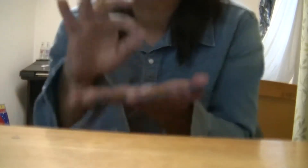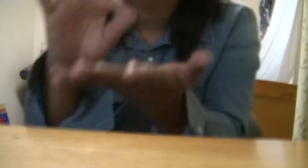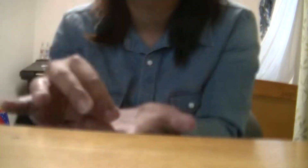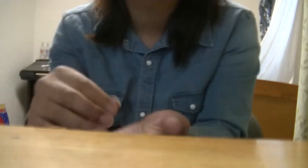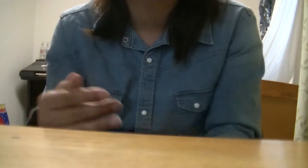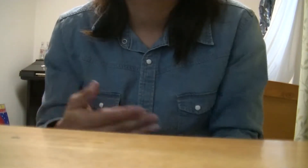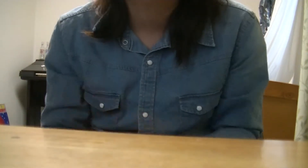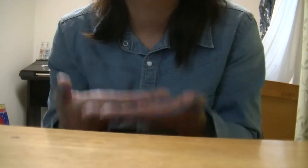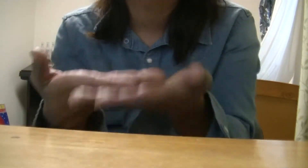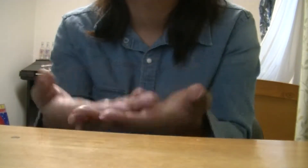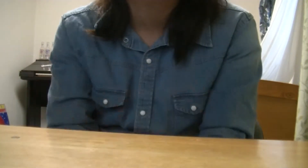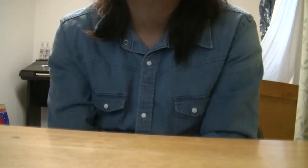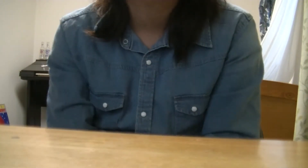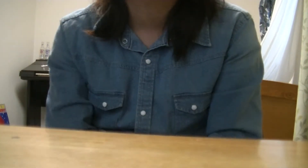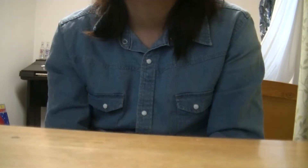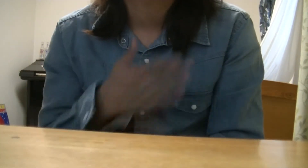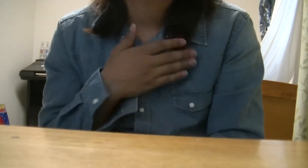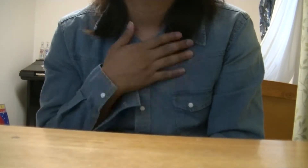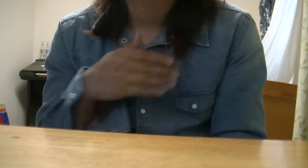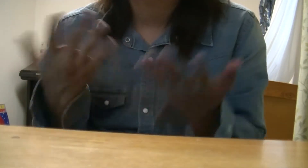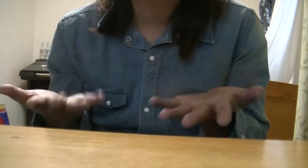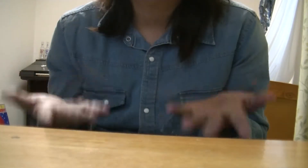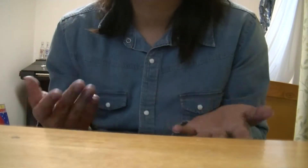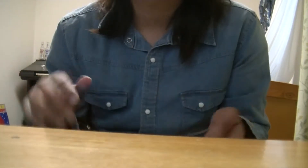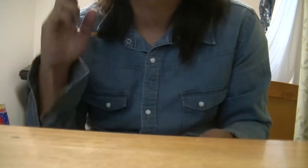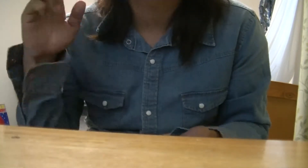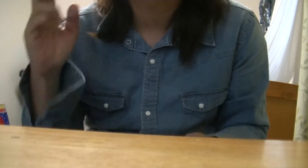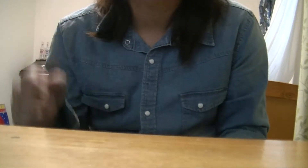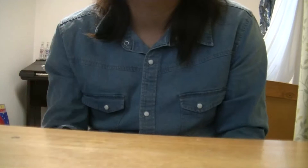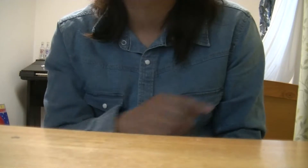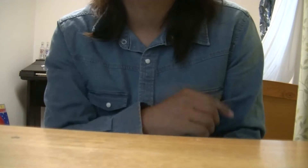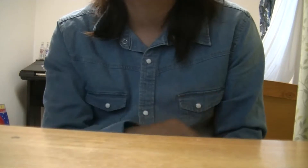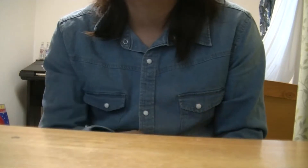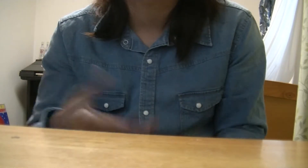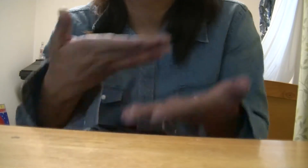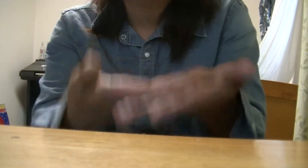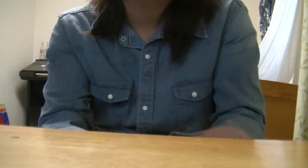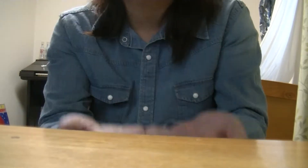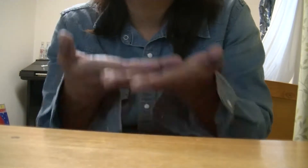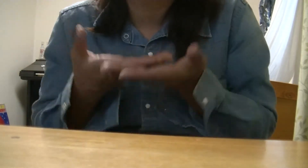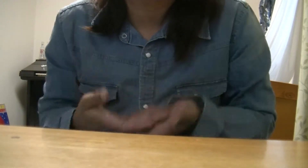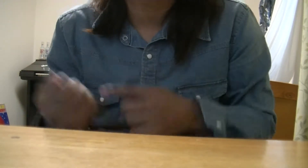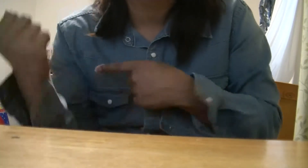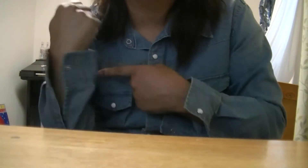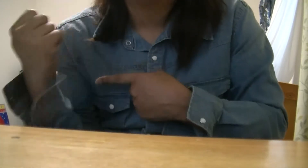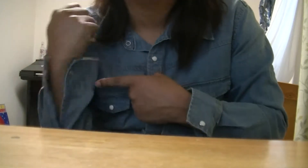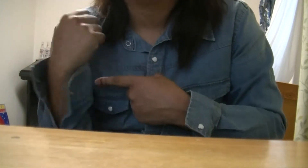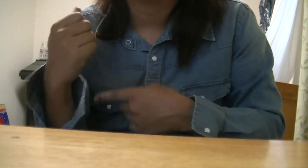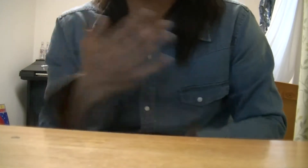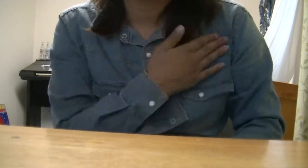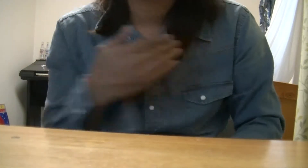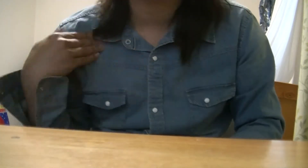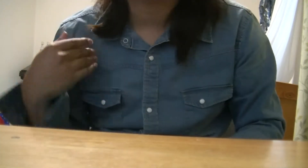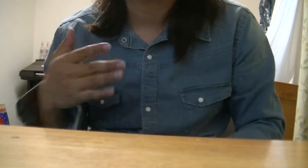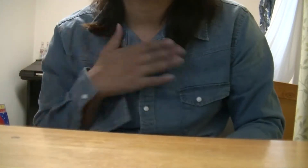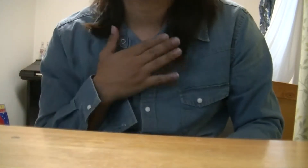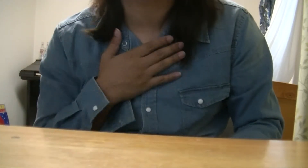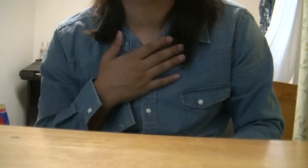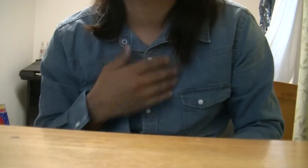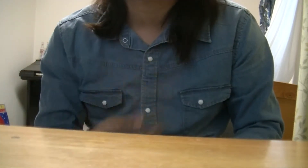きたいと思います。僕にとって学ぶこととは肯定的解釈力をできる自分作りだと思っています。